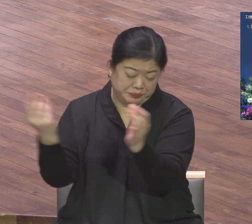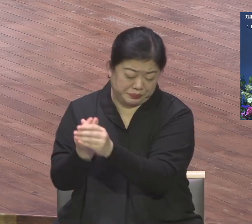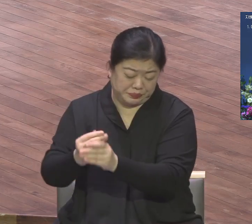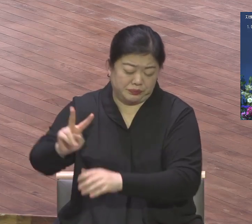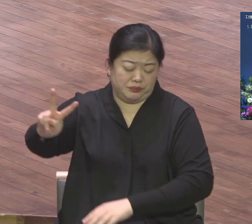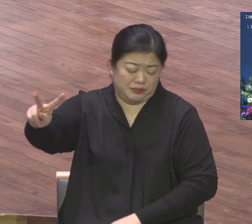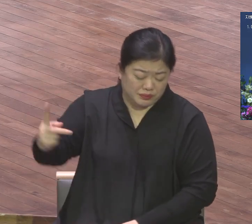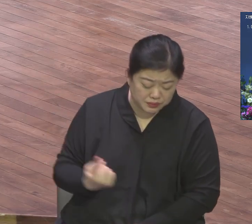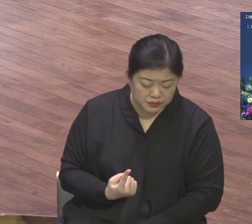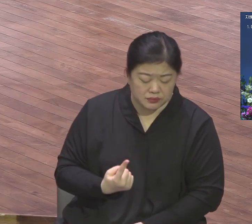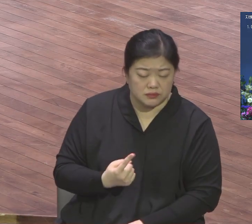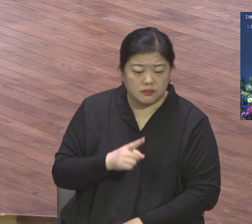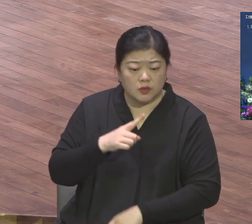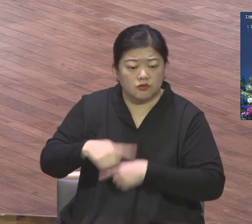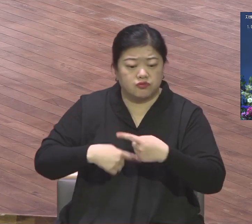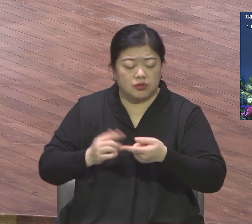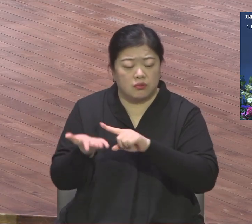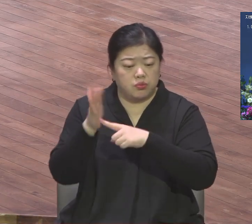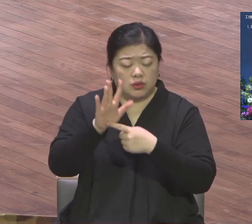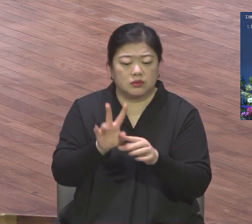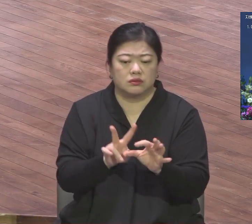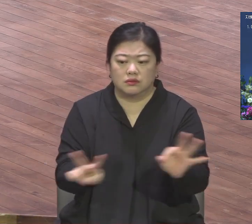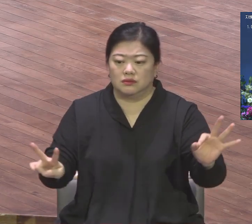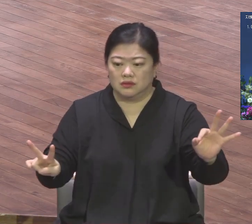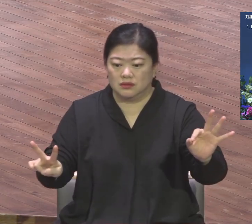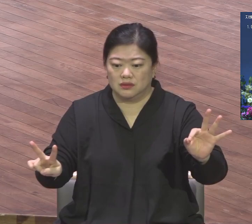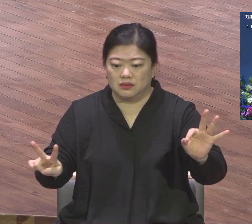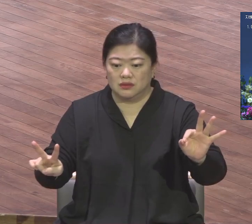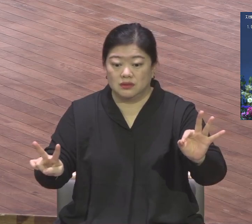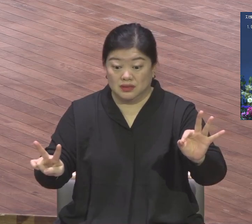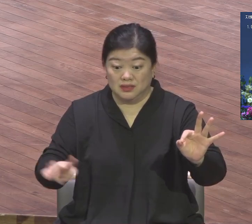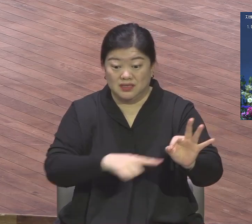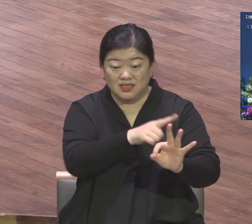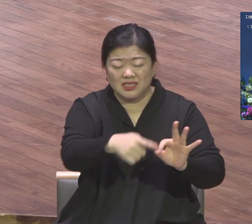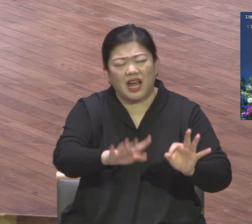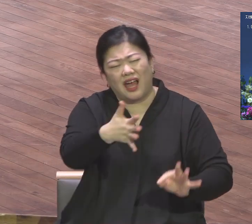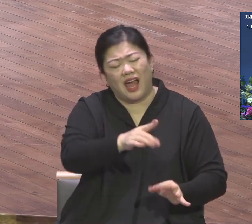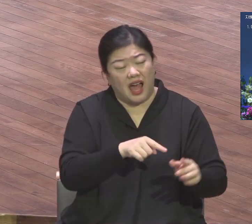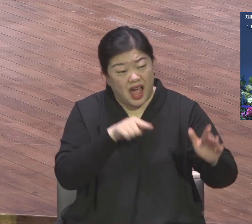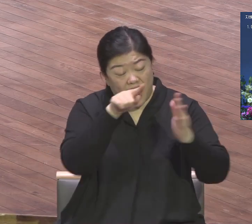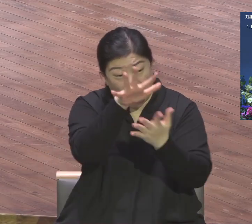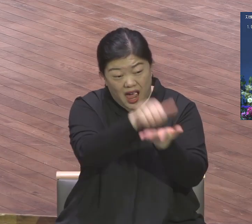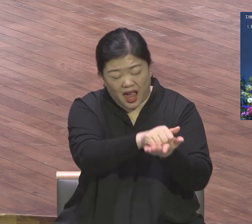어마어마하게 우리는 안 되면 우리 메뚜기입니다.